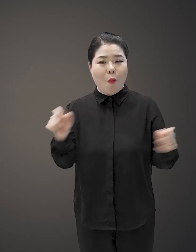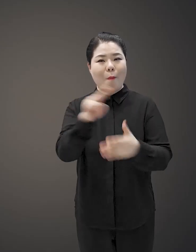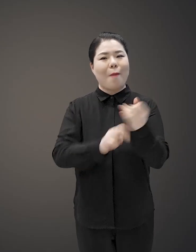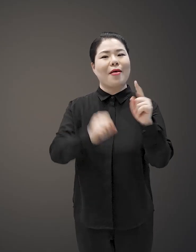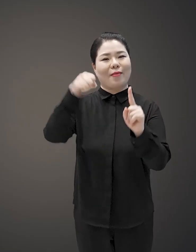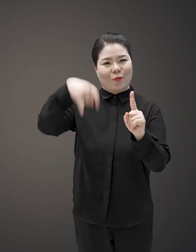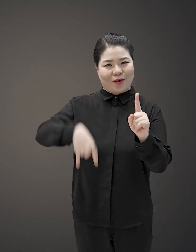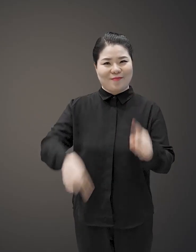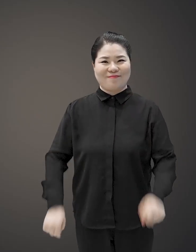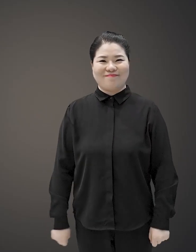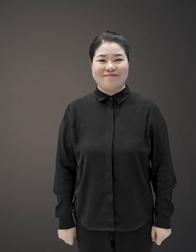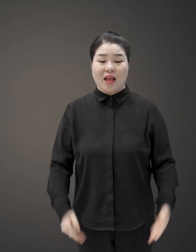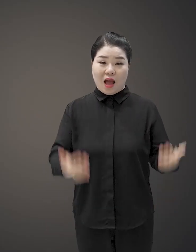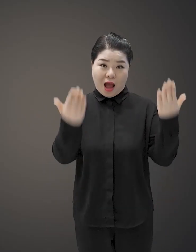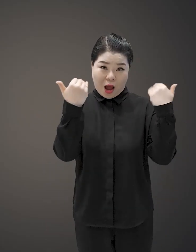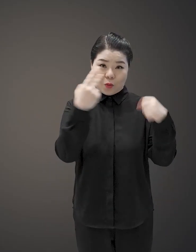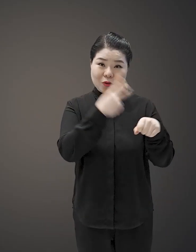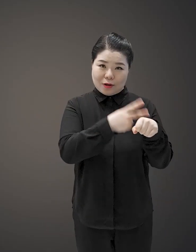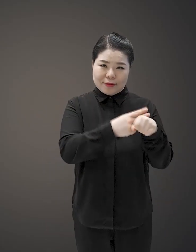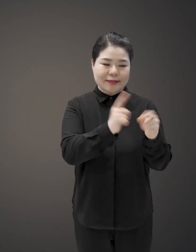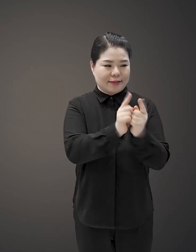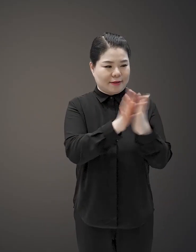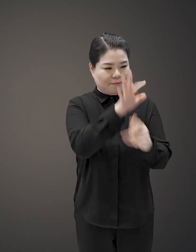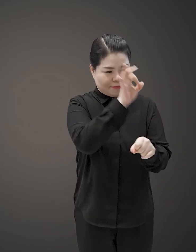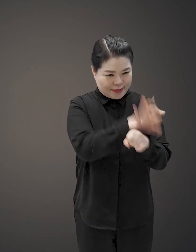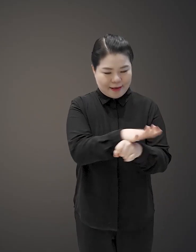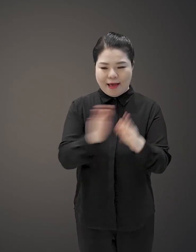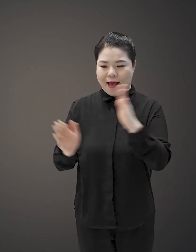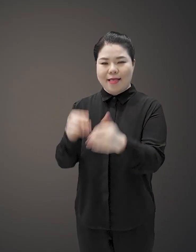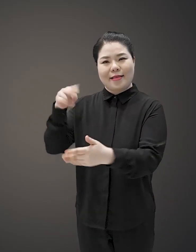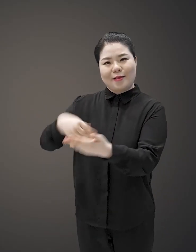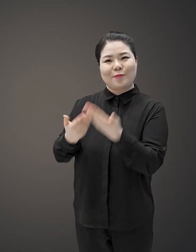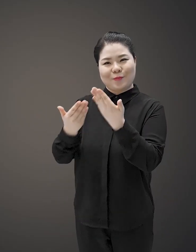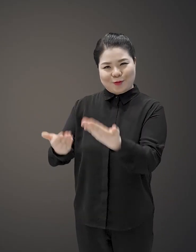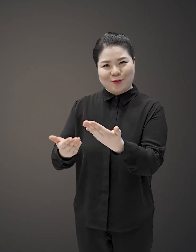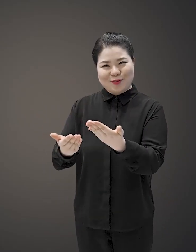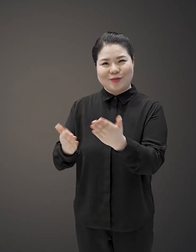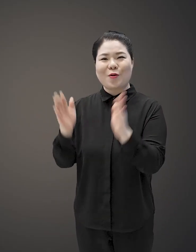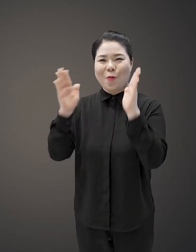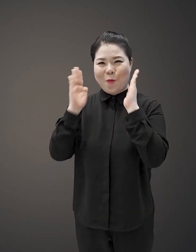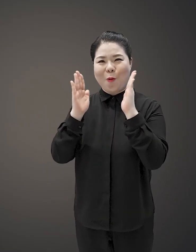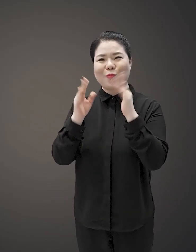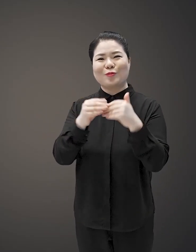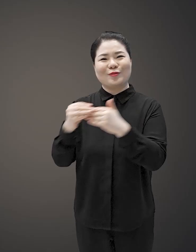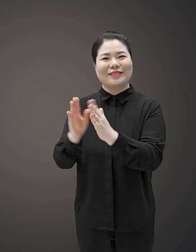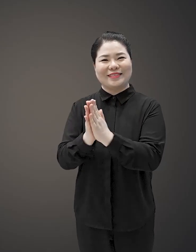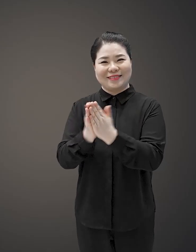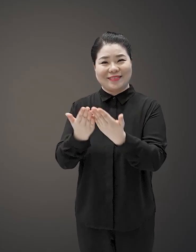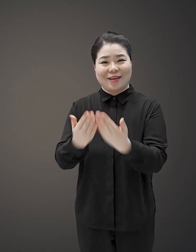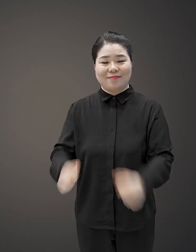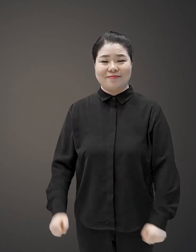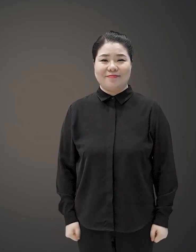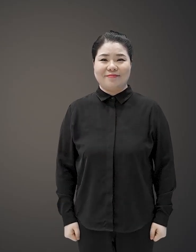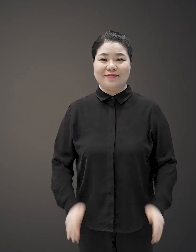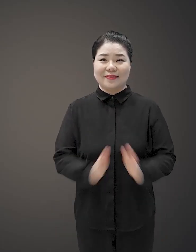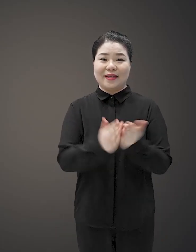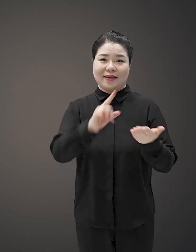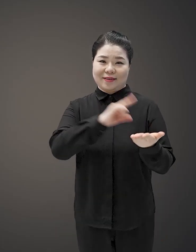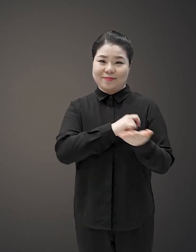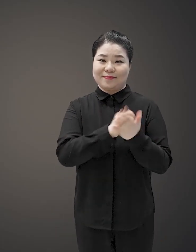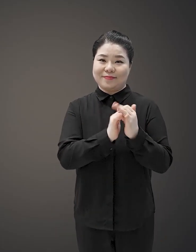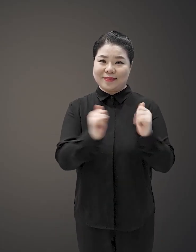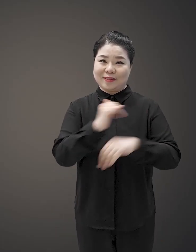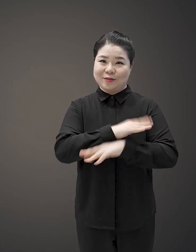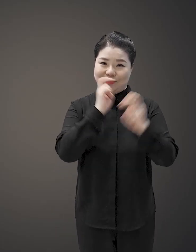1위. 학교 선생님들이 직접 사서 읽어주는 공부법 바이블. 도서명 이토록 공부가